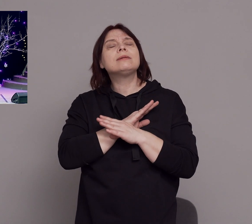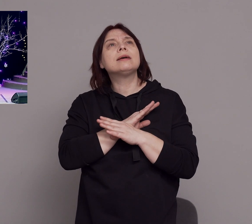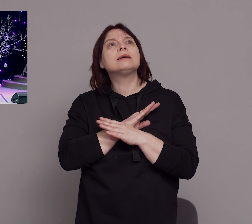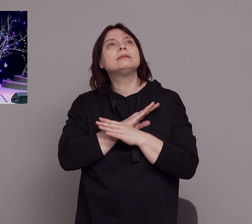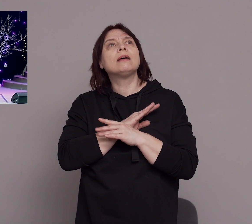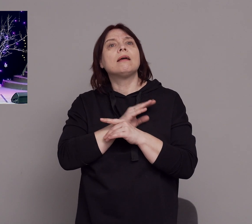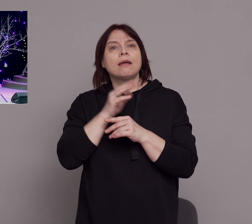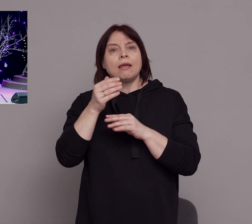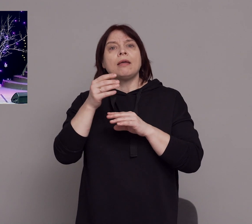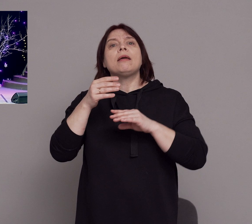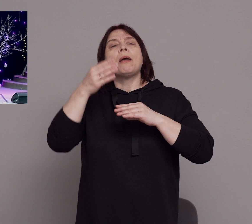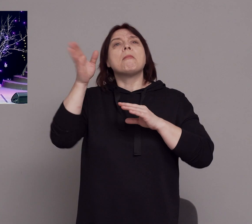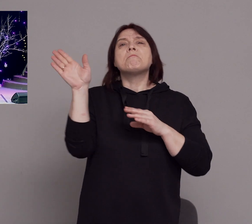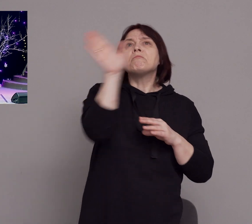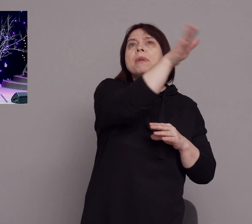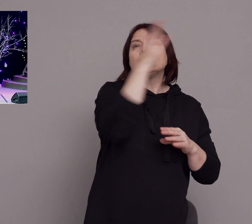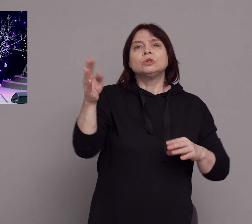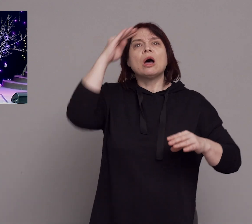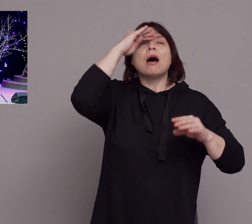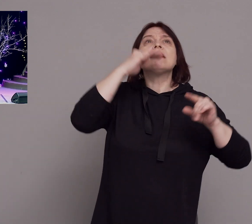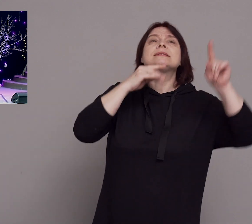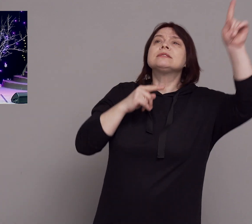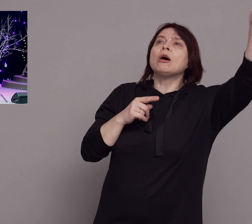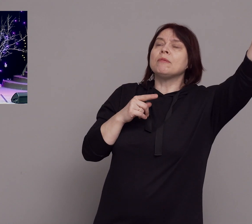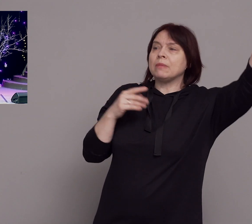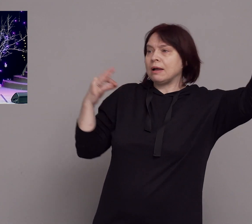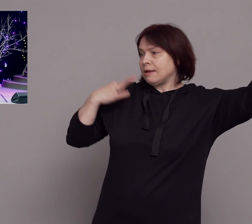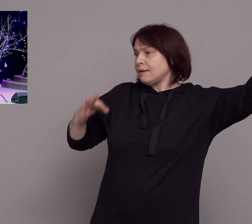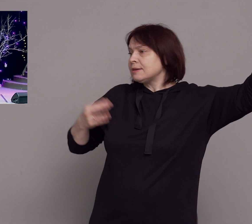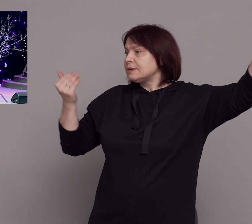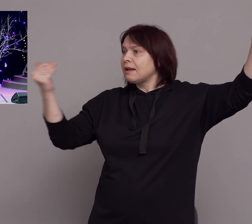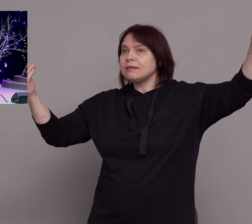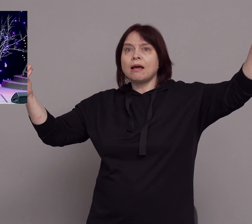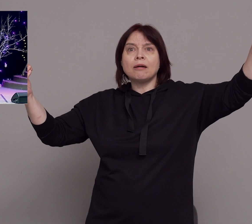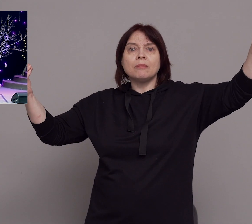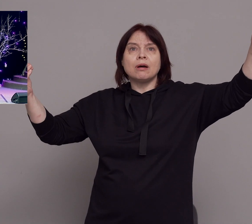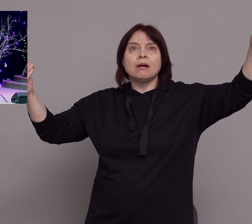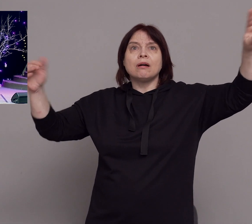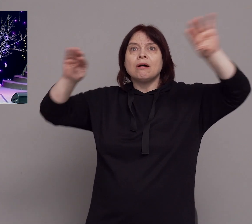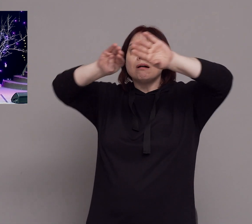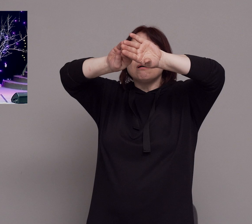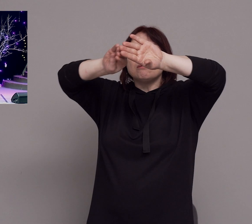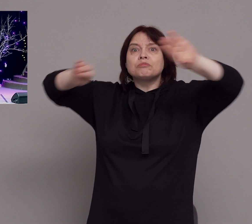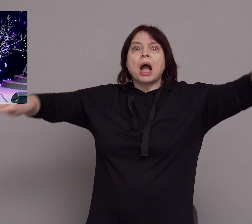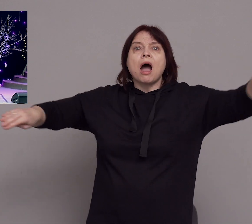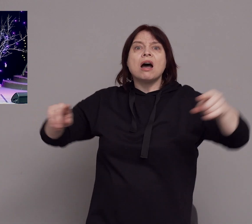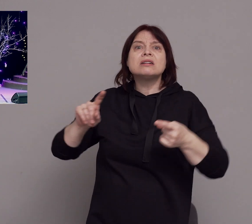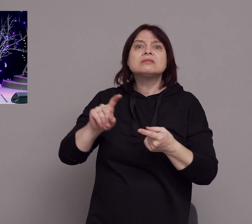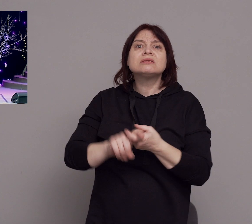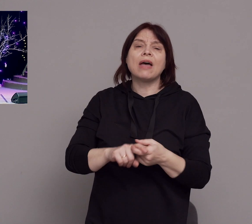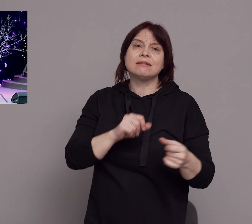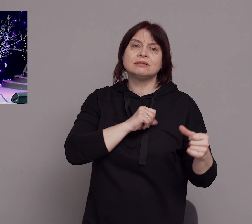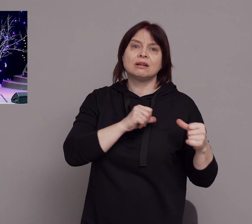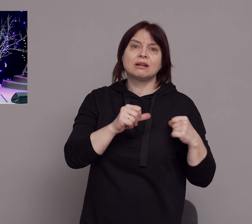между ними произошло огромное разделение. Грех разделил их, потому что Иисус понес на Себе весь наш грех, весь Божий